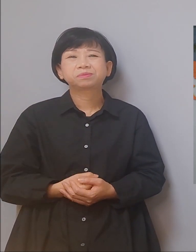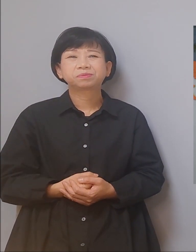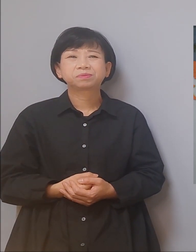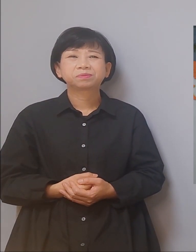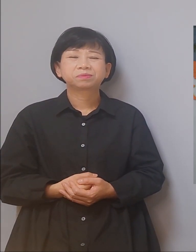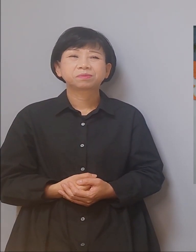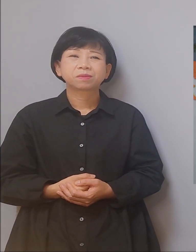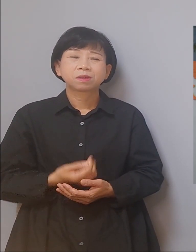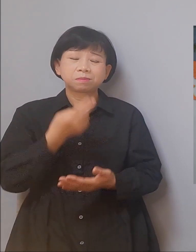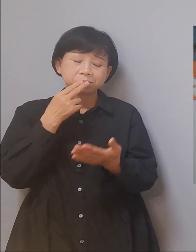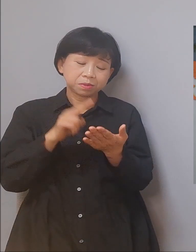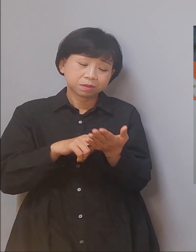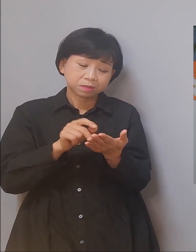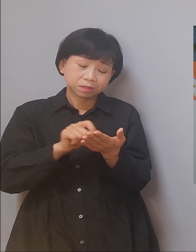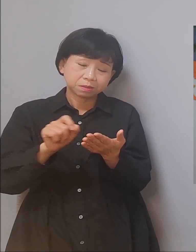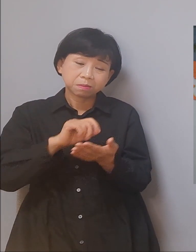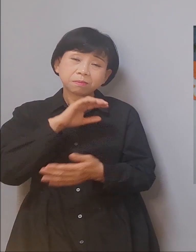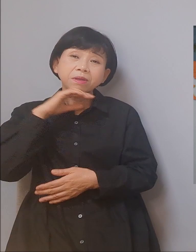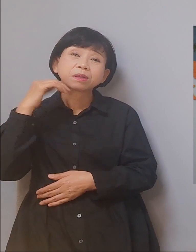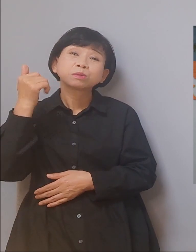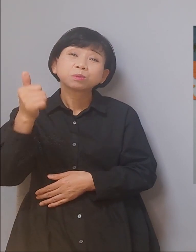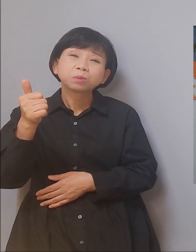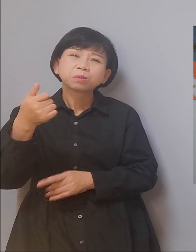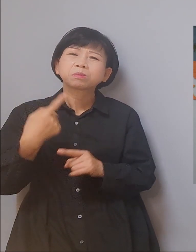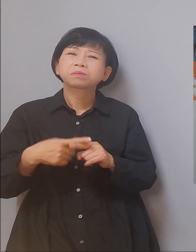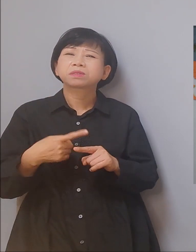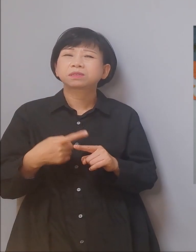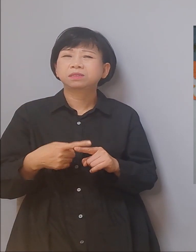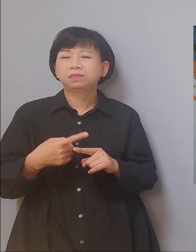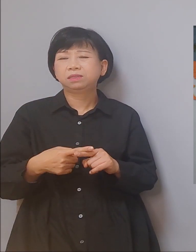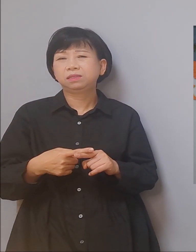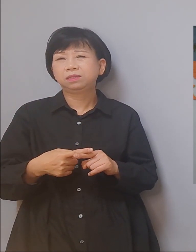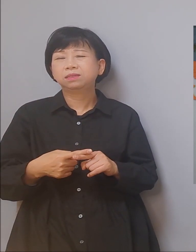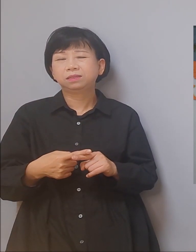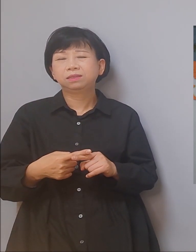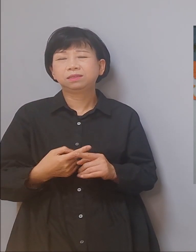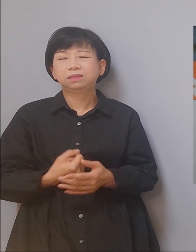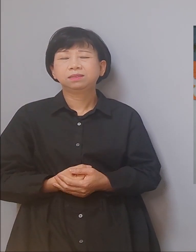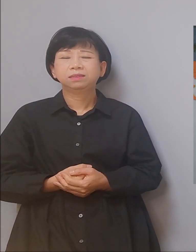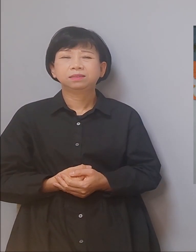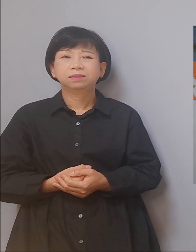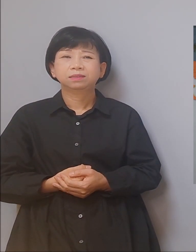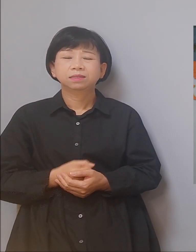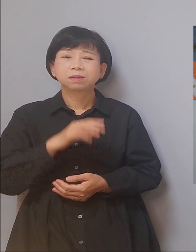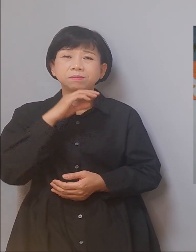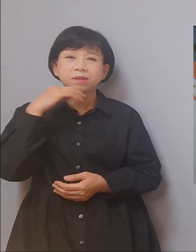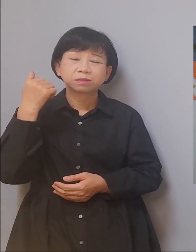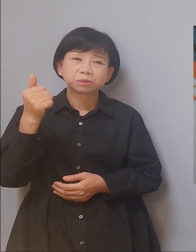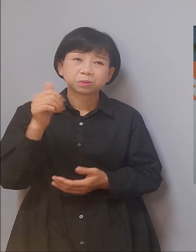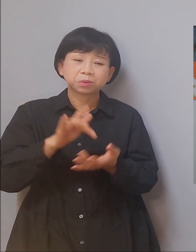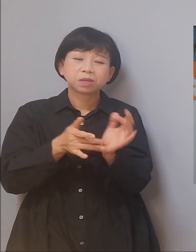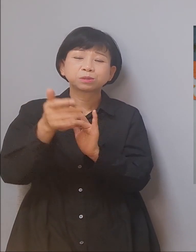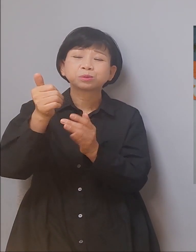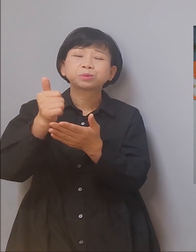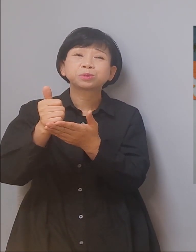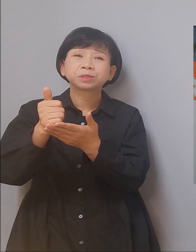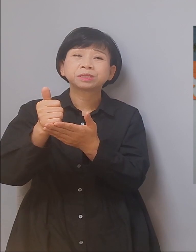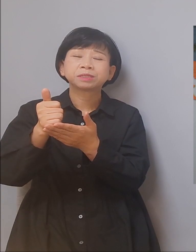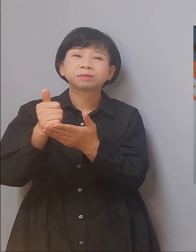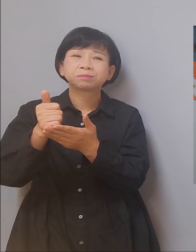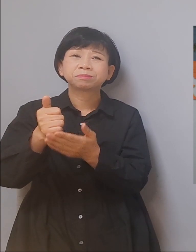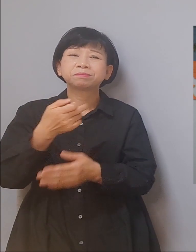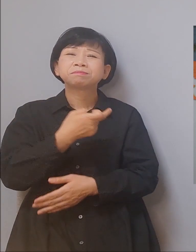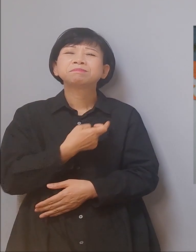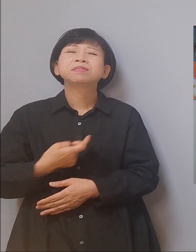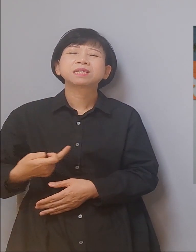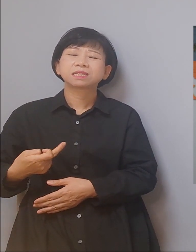사실 이 편지를 쓰고 있는 베드로도 또한 그와 같은 경험을 했습니다. 이 베드로는 예수님의 애제자가